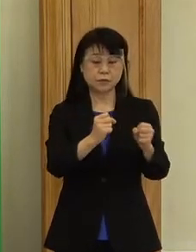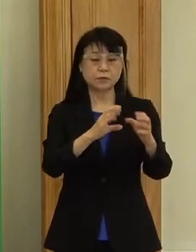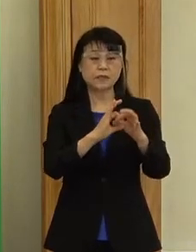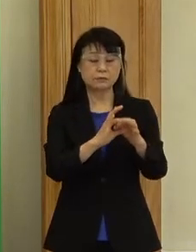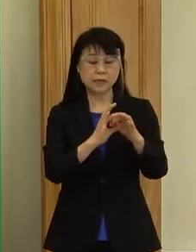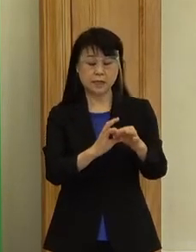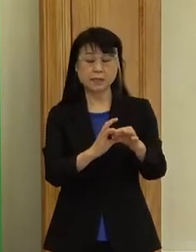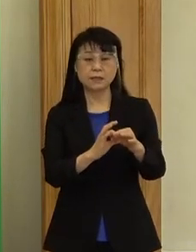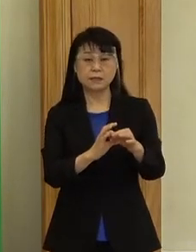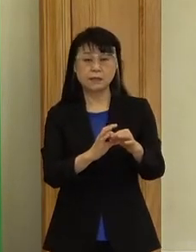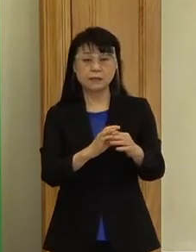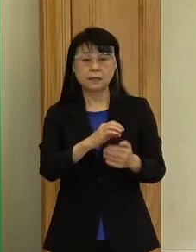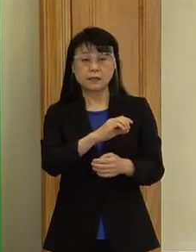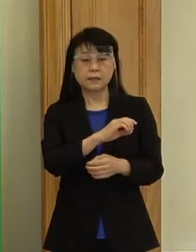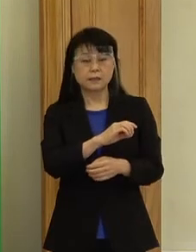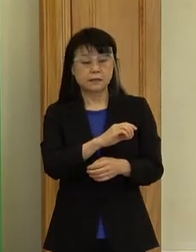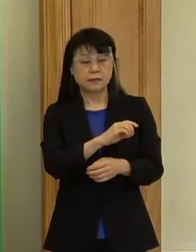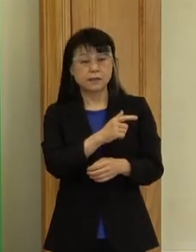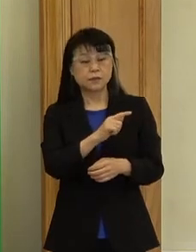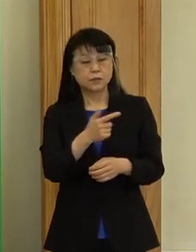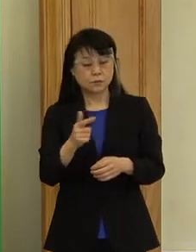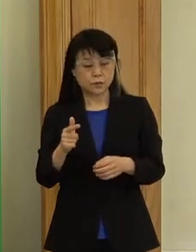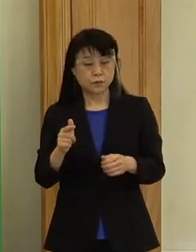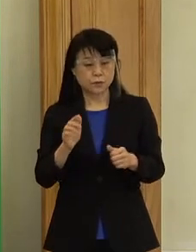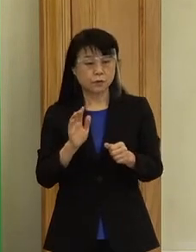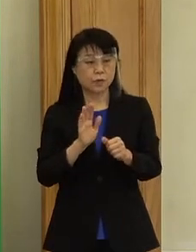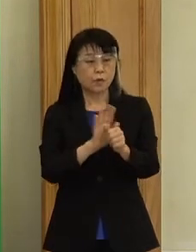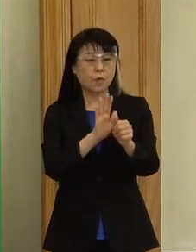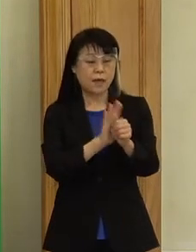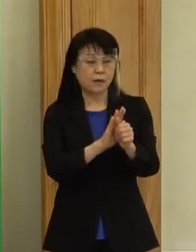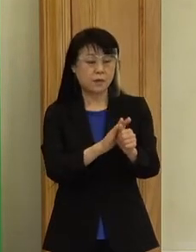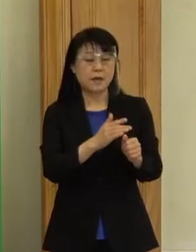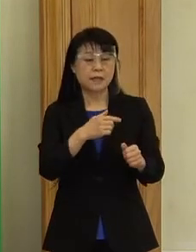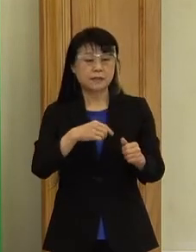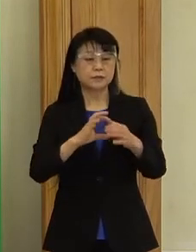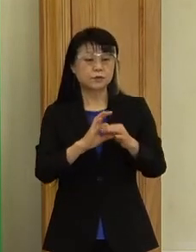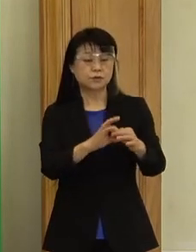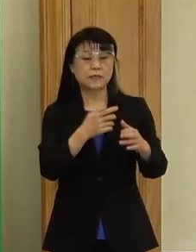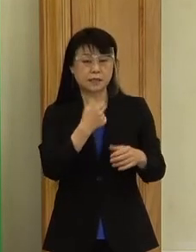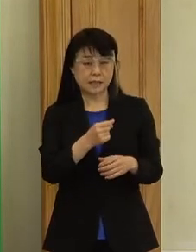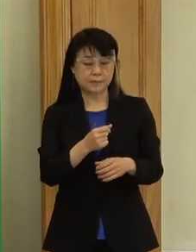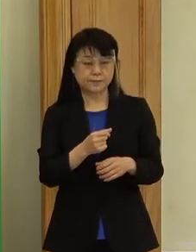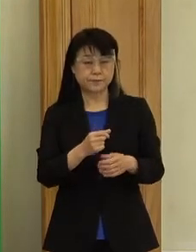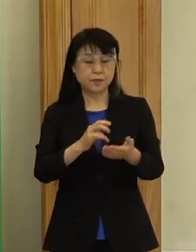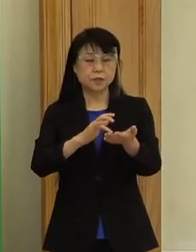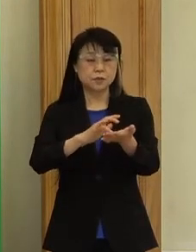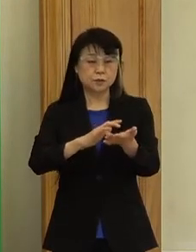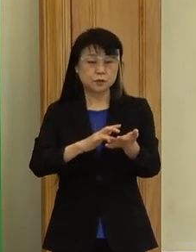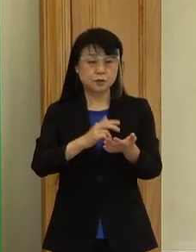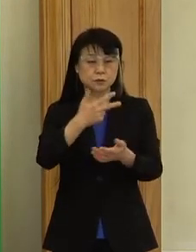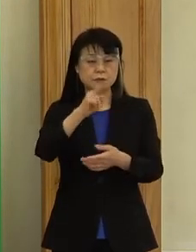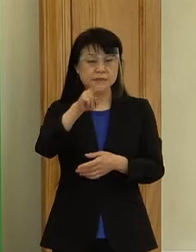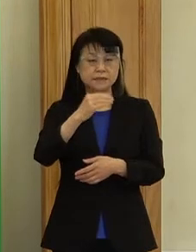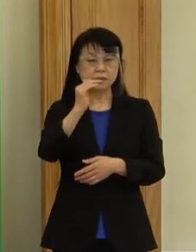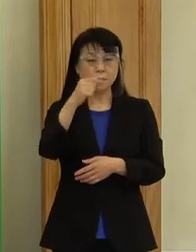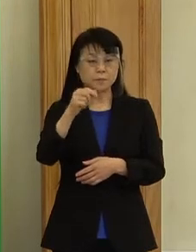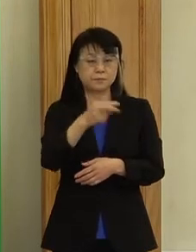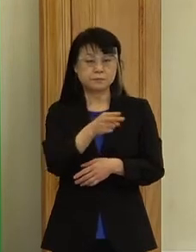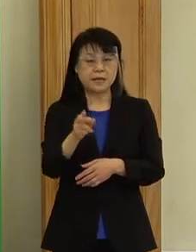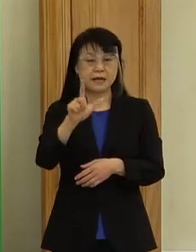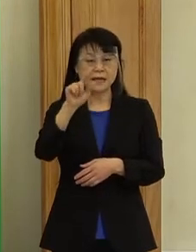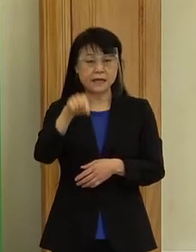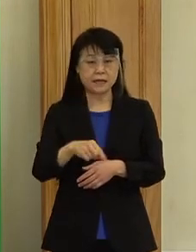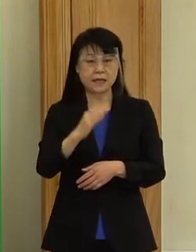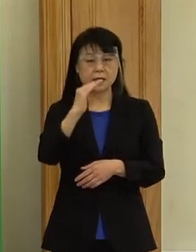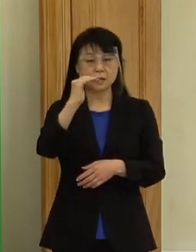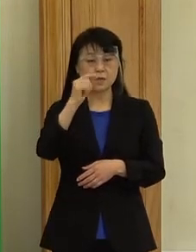で、応援はしていき続けたいと思います。まあ、その一つがですね、薬のシリコンバレーコンソーシアムでありまして、これ